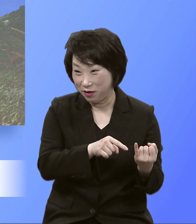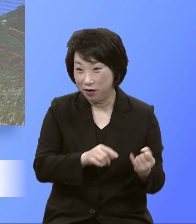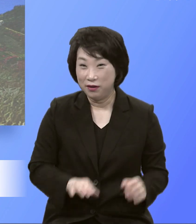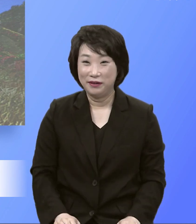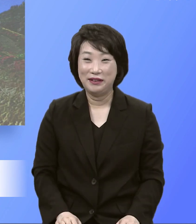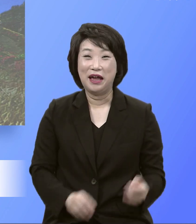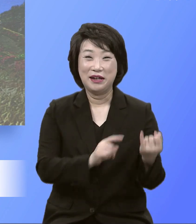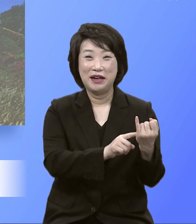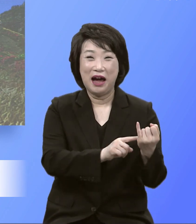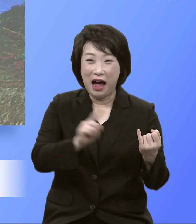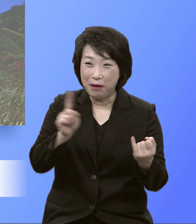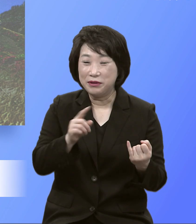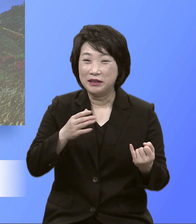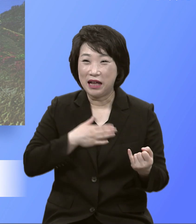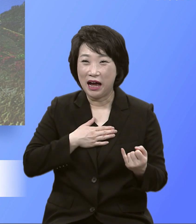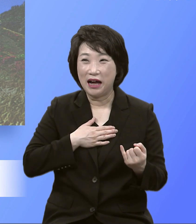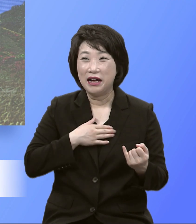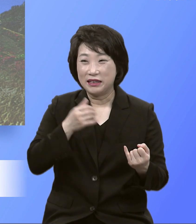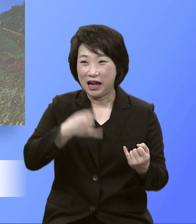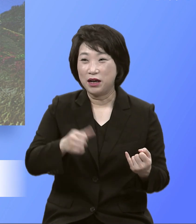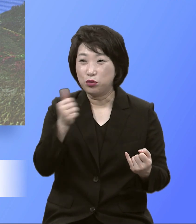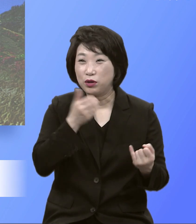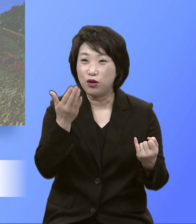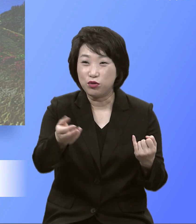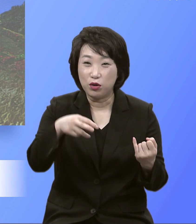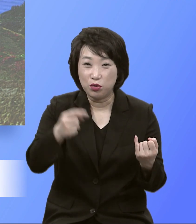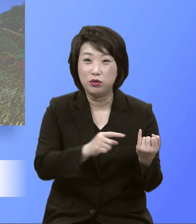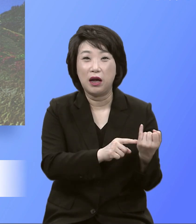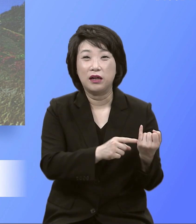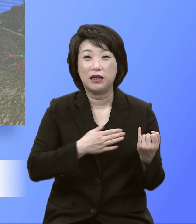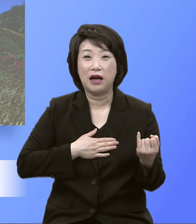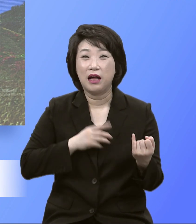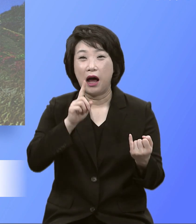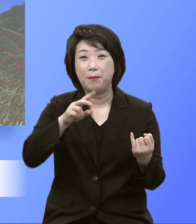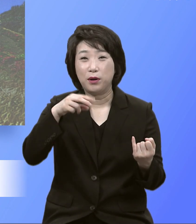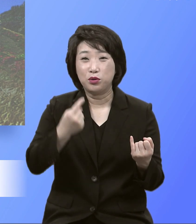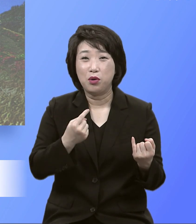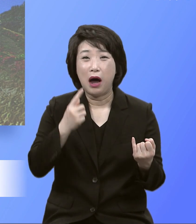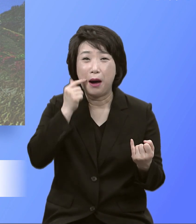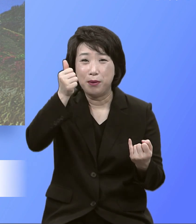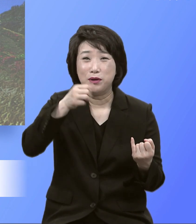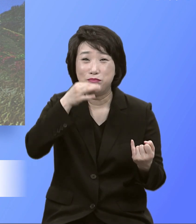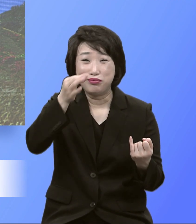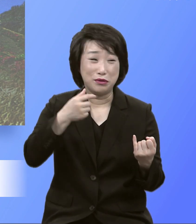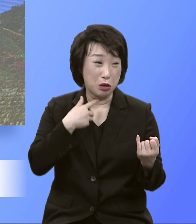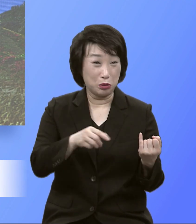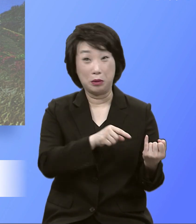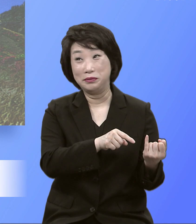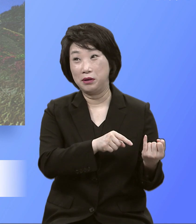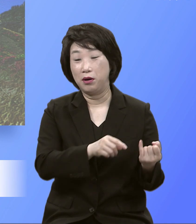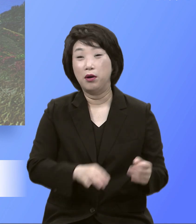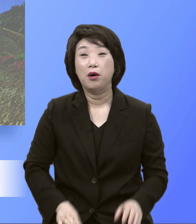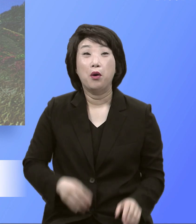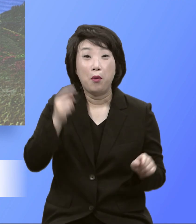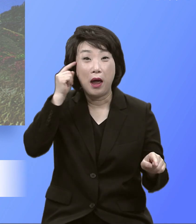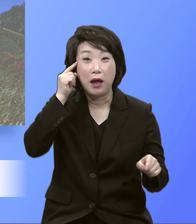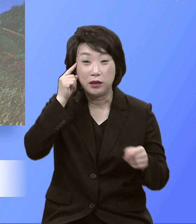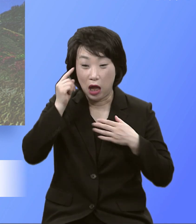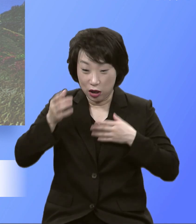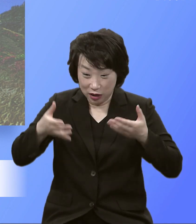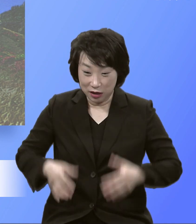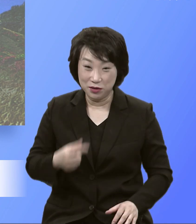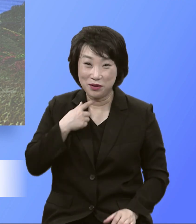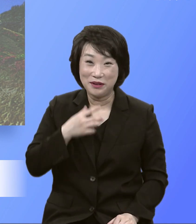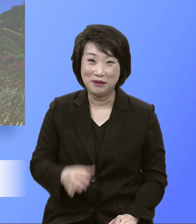근데 그 아무리 딸에게도 걔는 나보고 단 한 번도 아버지라고 불러본 사실이 없어요. 왜냐? 내가 나지